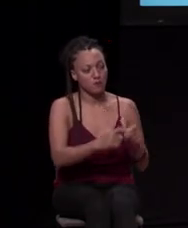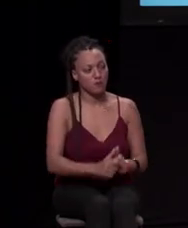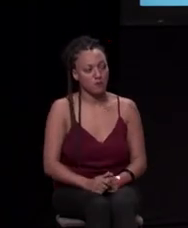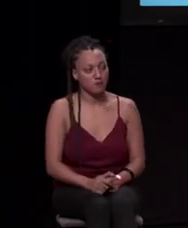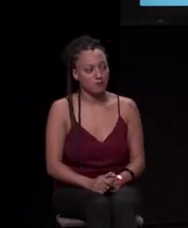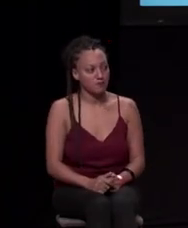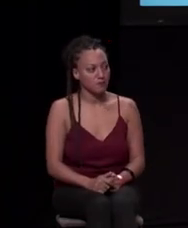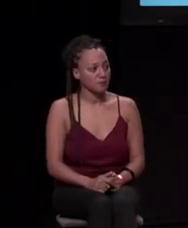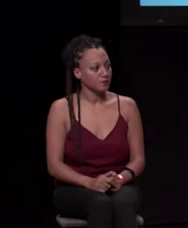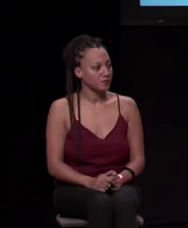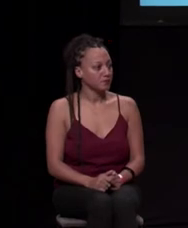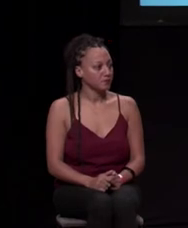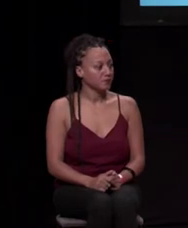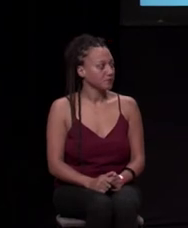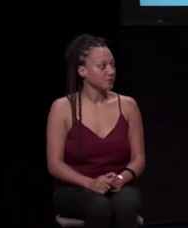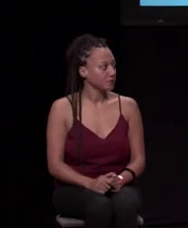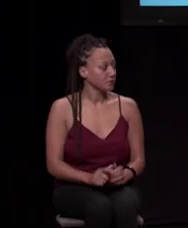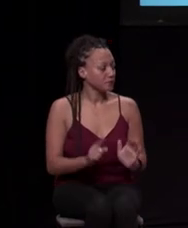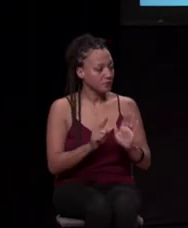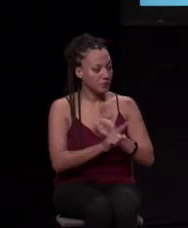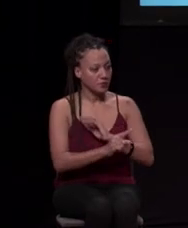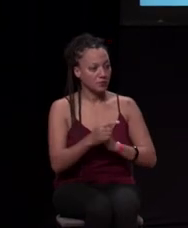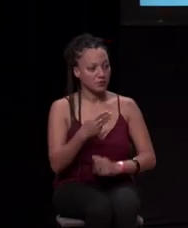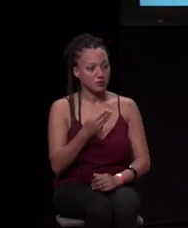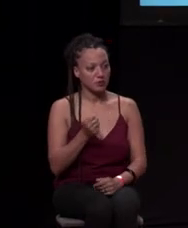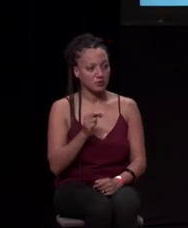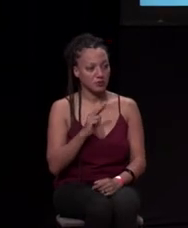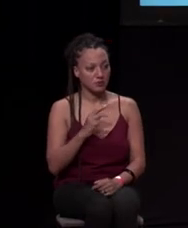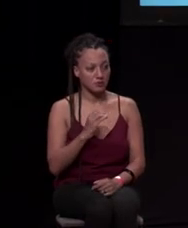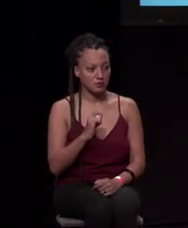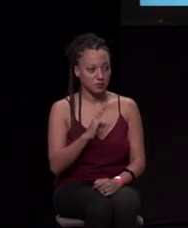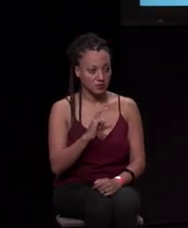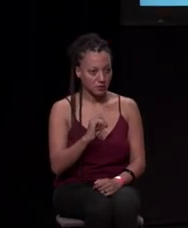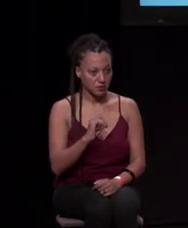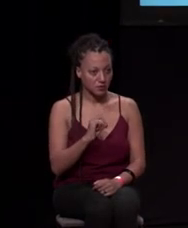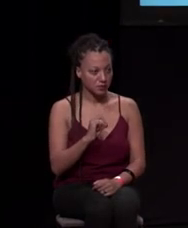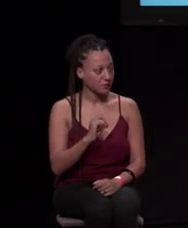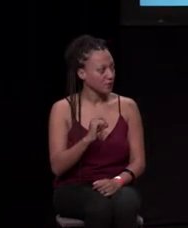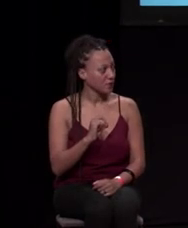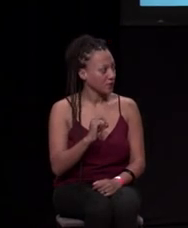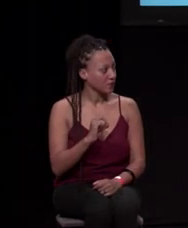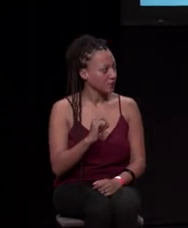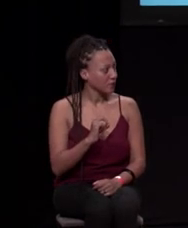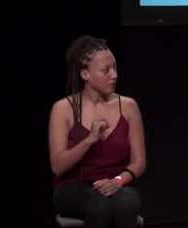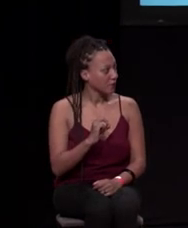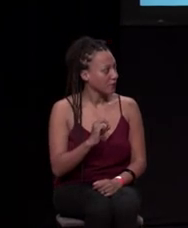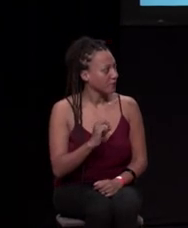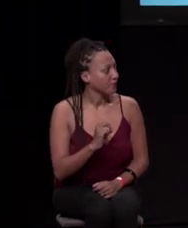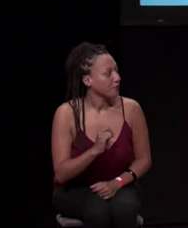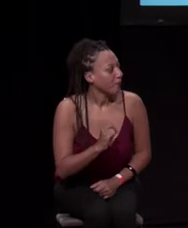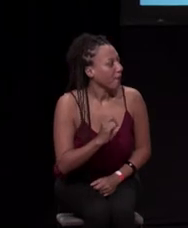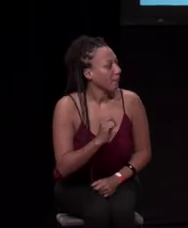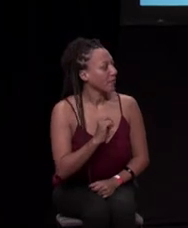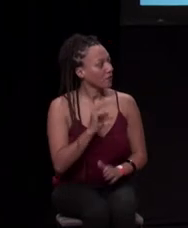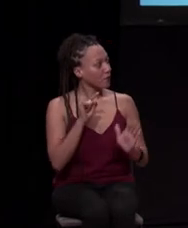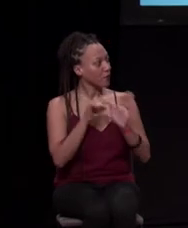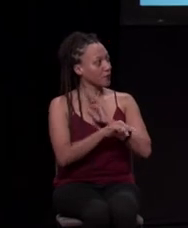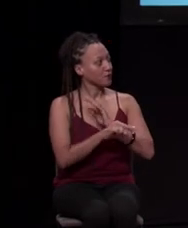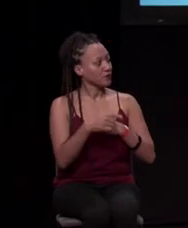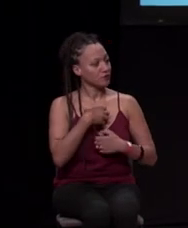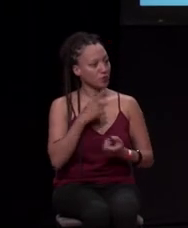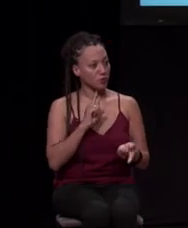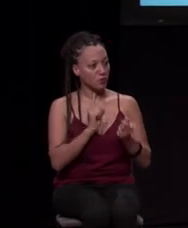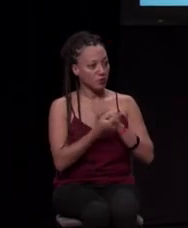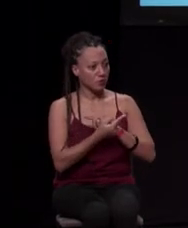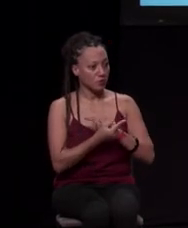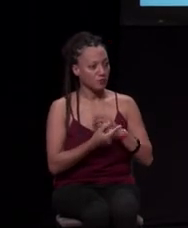e e para marcelo hahn acho que eu faria faria pegou a pergunta ao contário né ao contrário do ponto